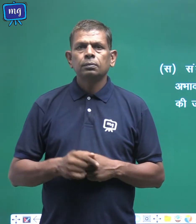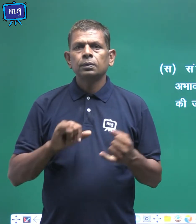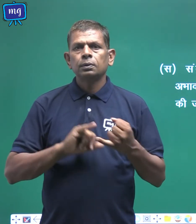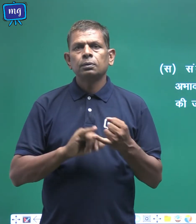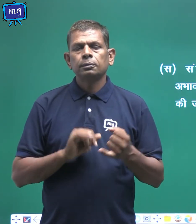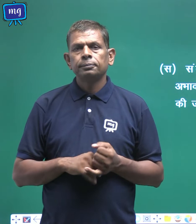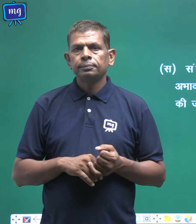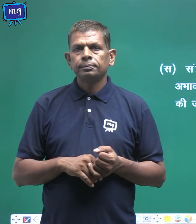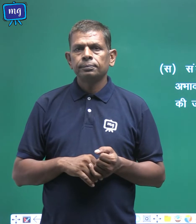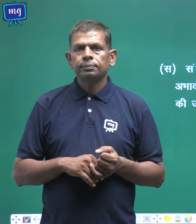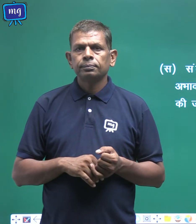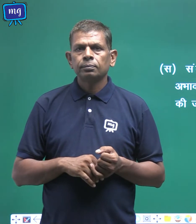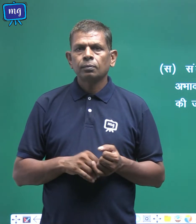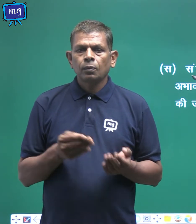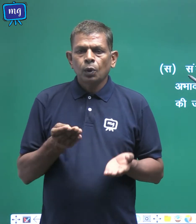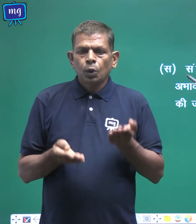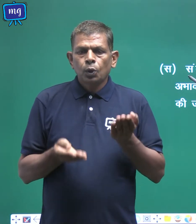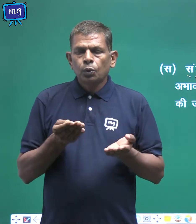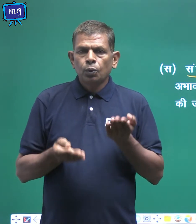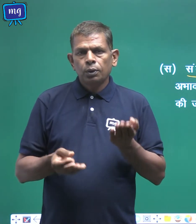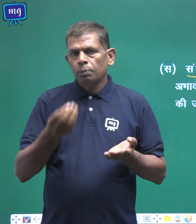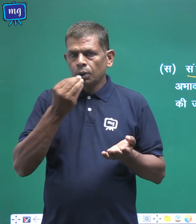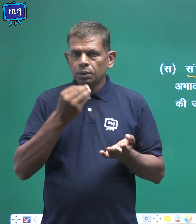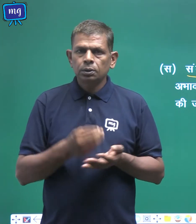स, संतुलित आहार